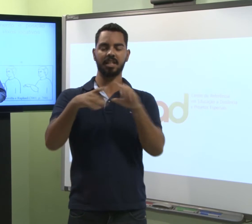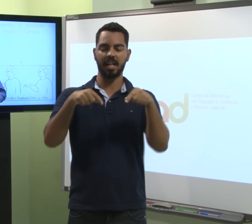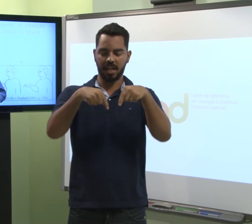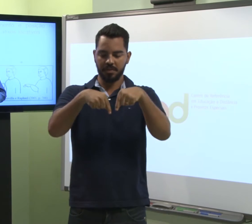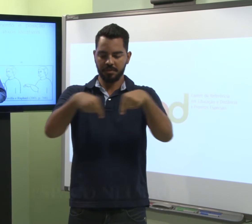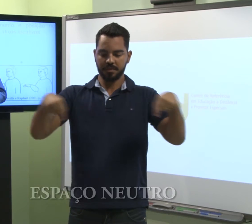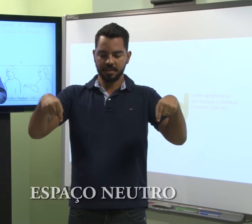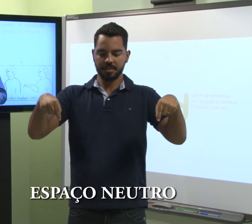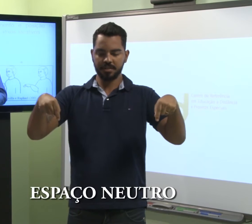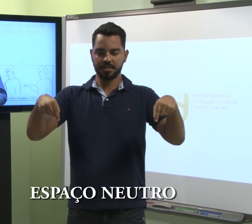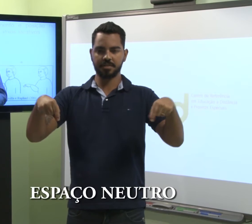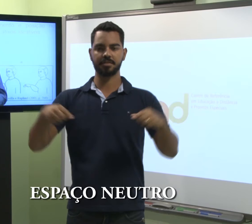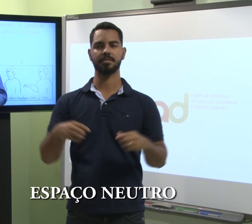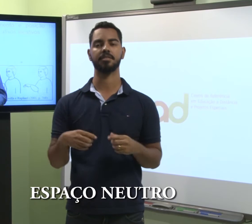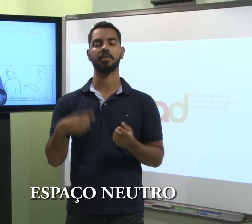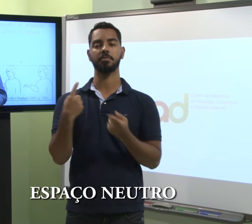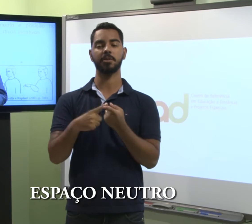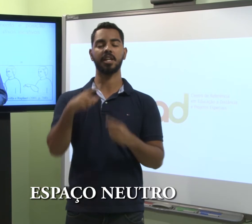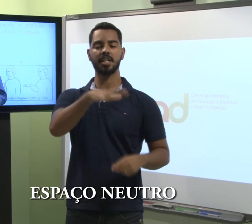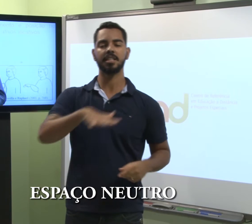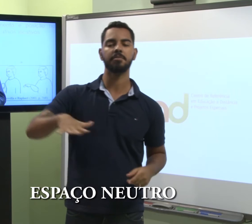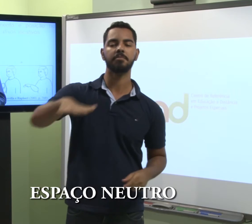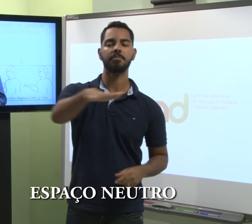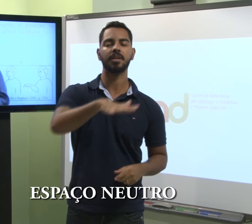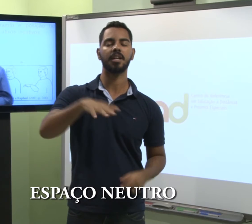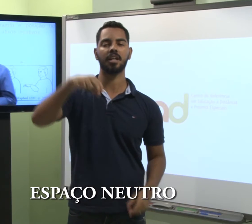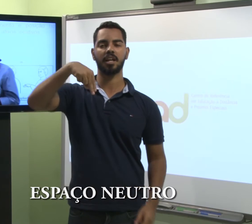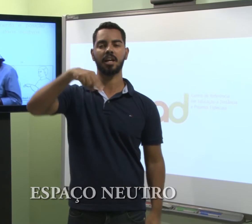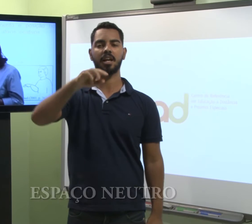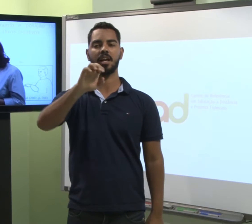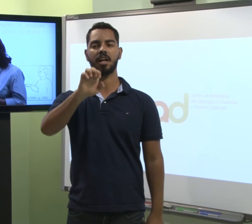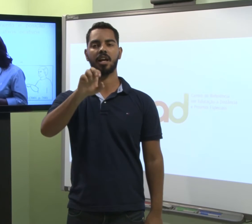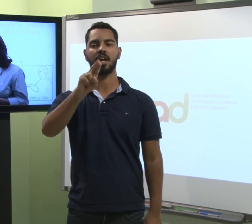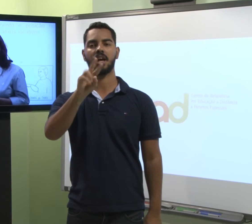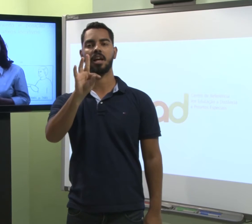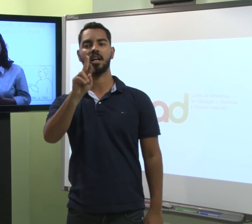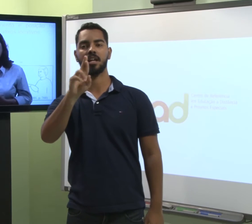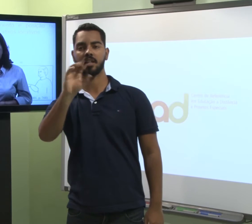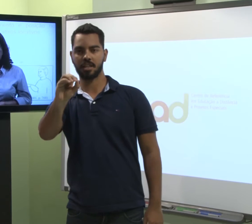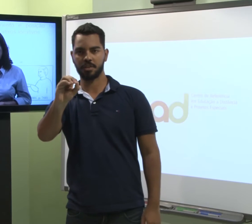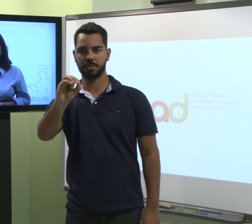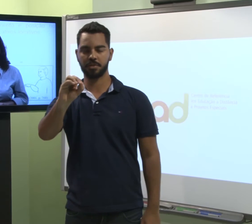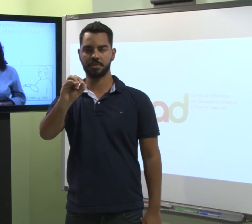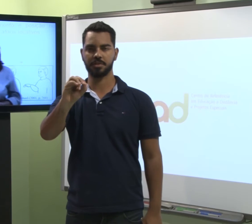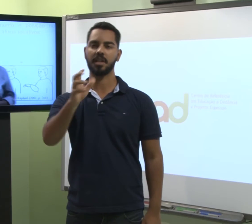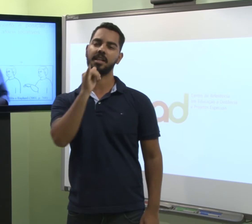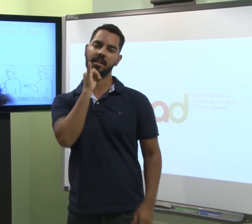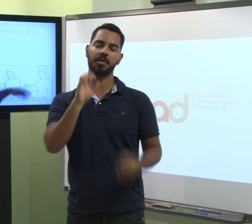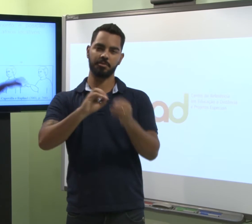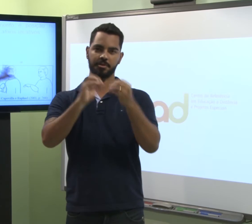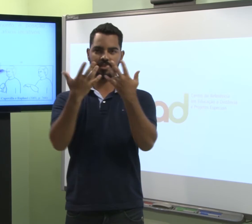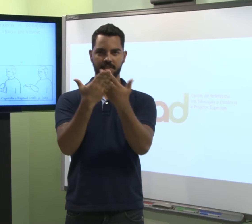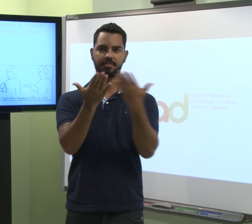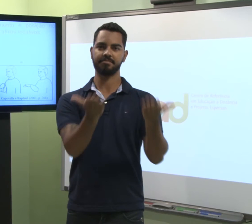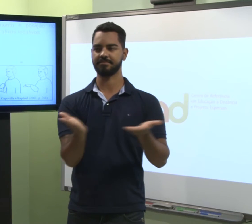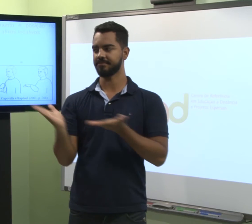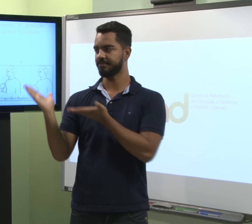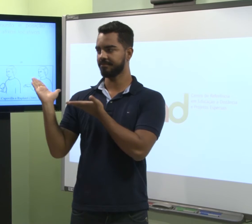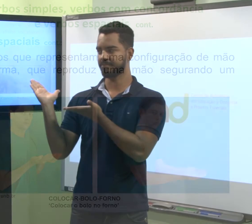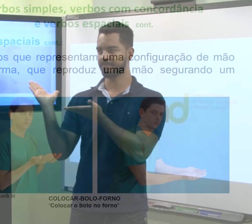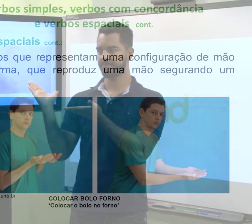espaço neutro na sinalização, como os exemplos que podemos verificar aqui neste slide.